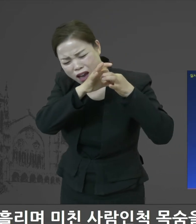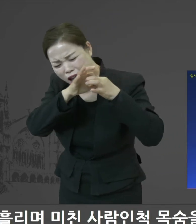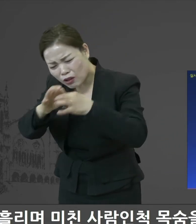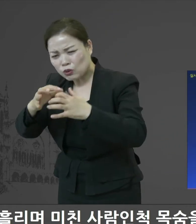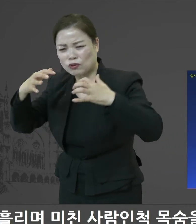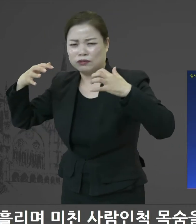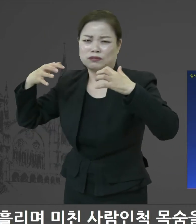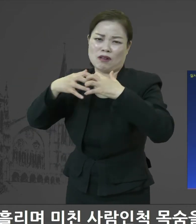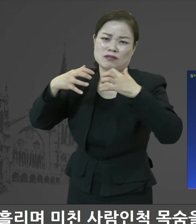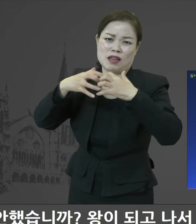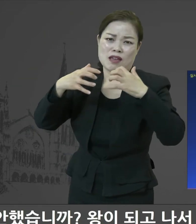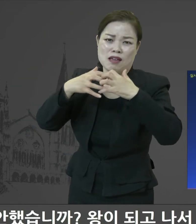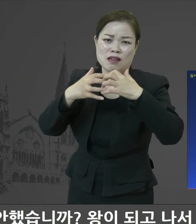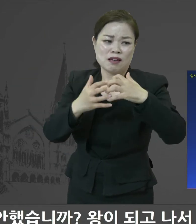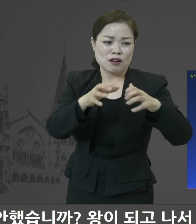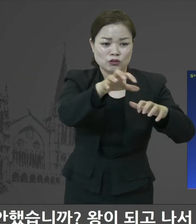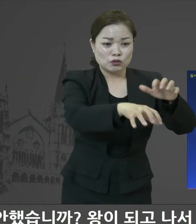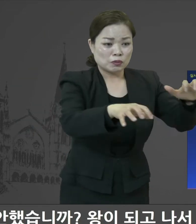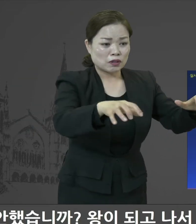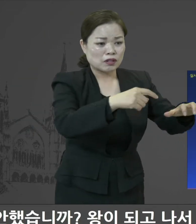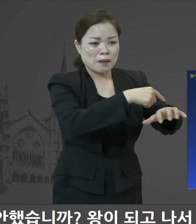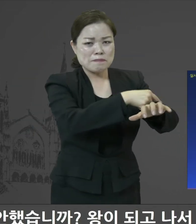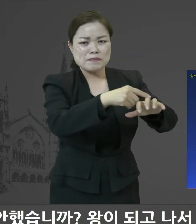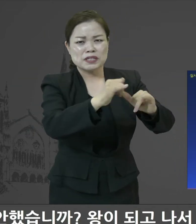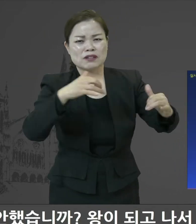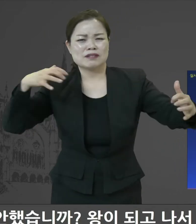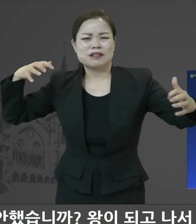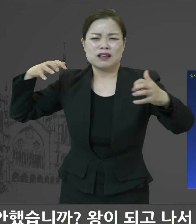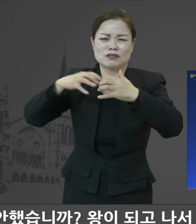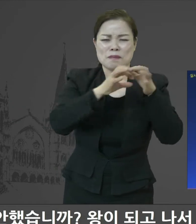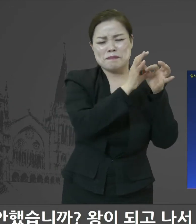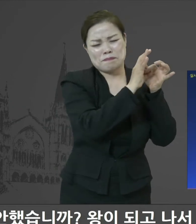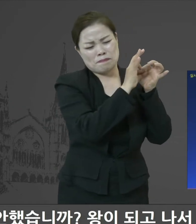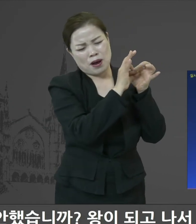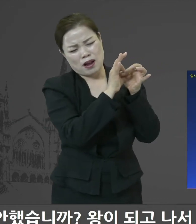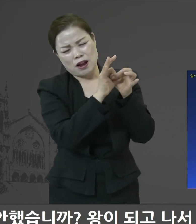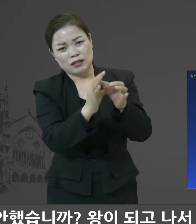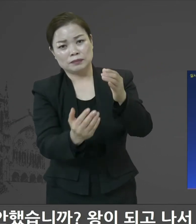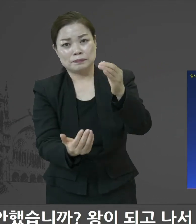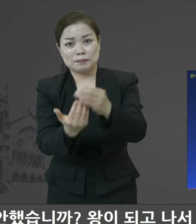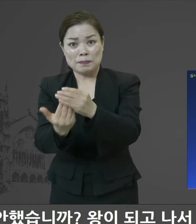전쟁이 벌어졌습니까? 주변의 많은 민족들과 전쟁을 계속해서